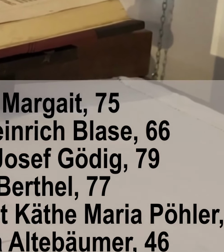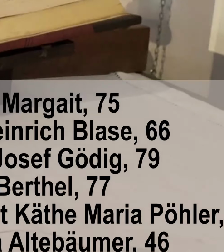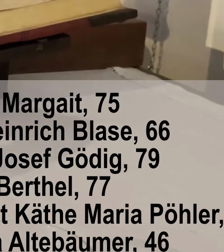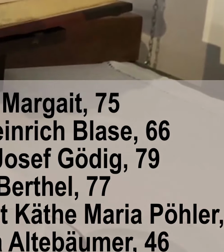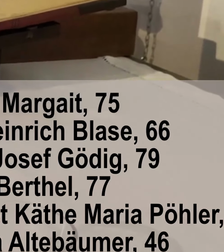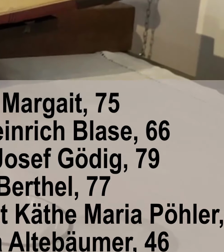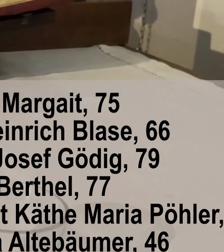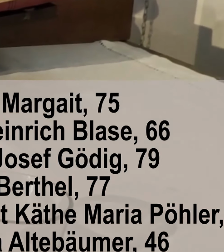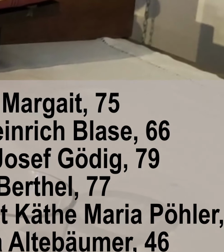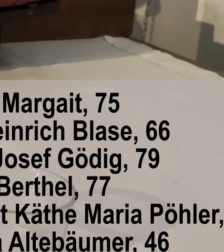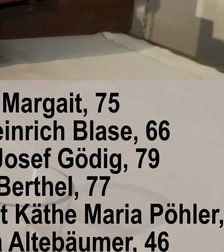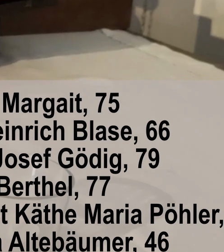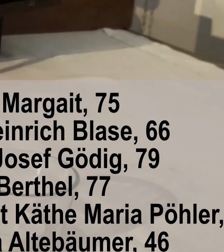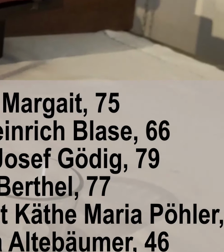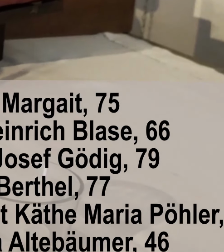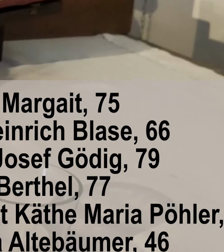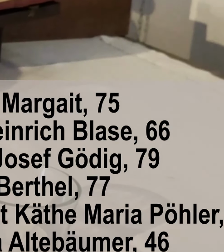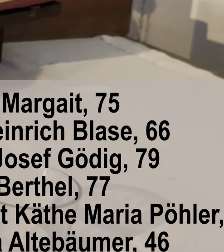Ulrich Müther,